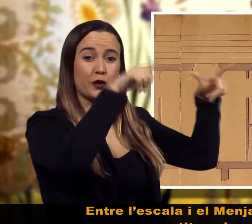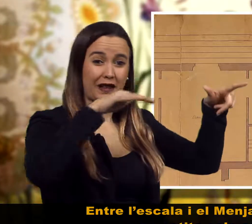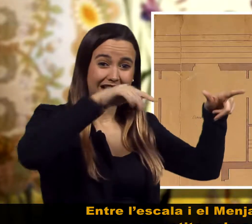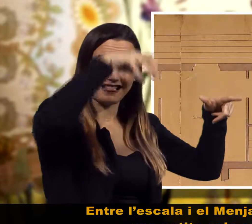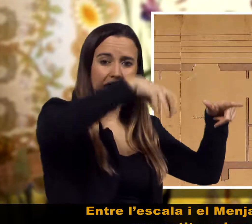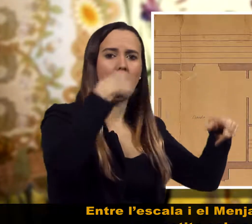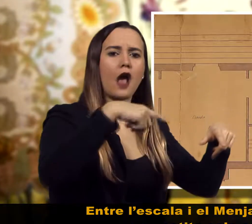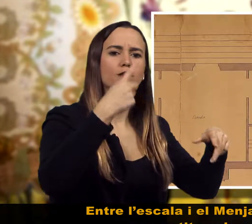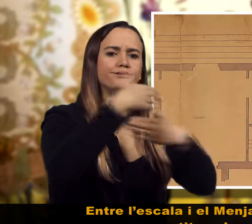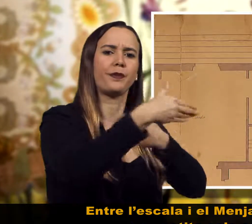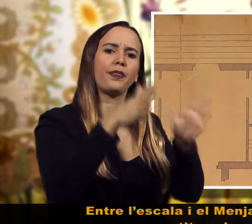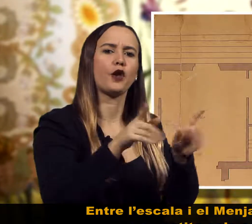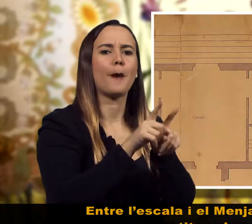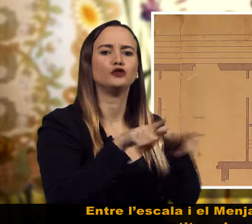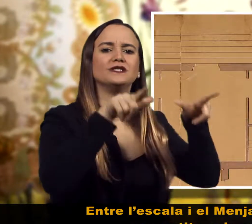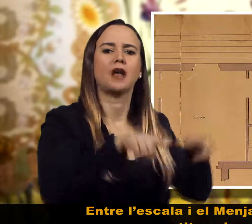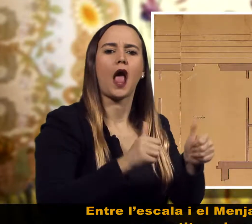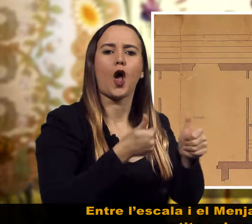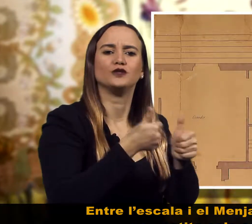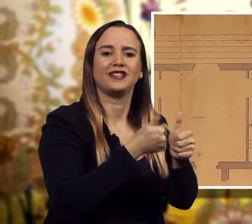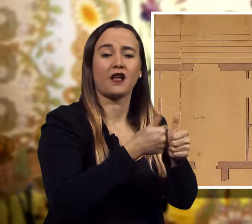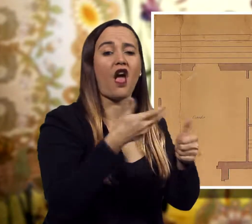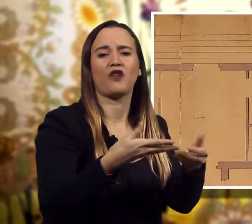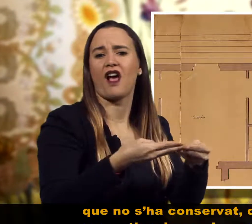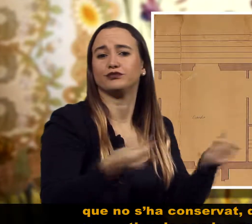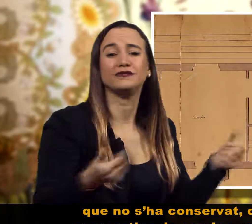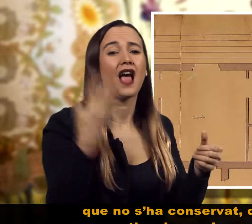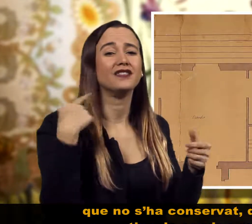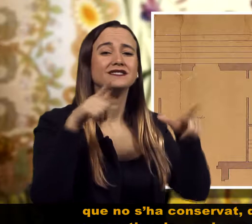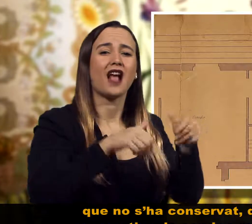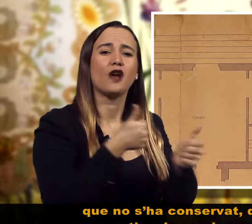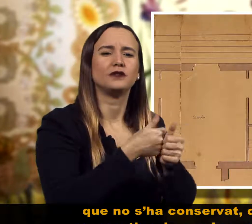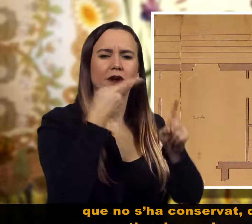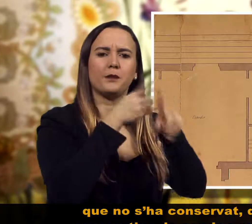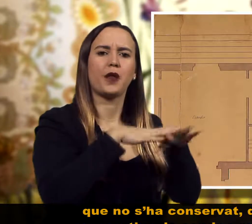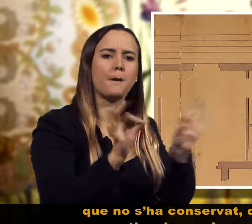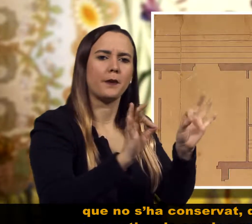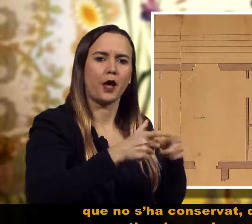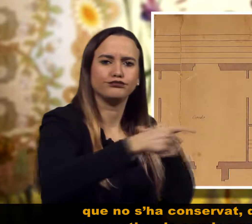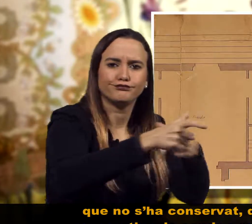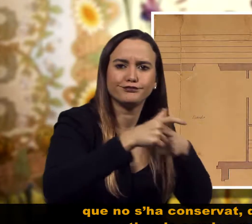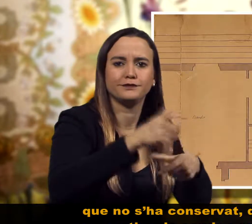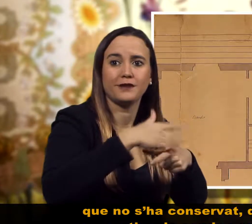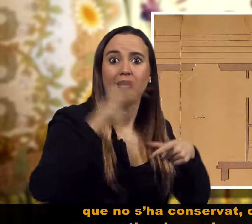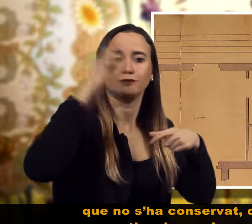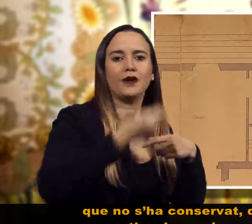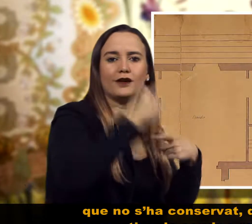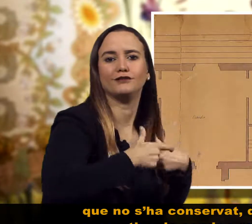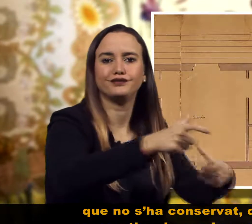Entre l'escala i el menjador hi havia una petita sala auxiliar que no s'ha conservat, destinada als preparatius de servir o recollir